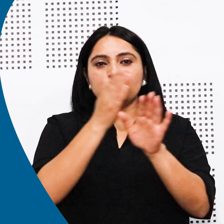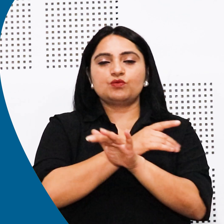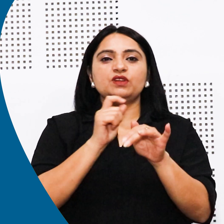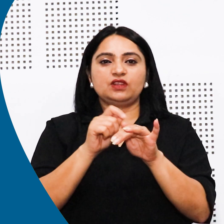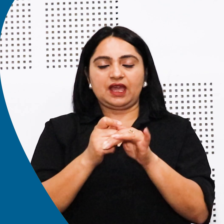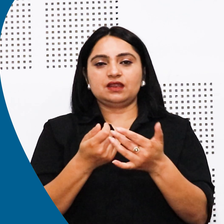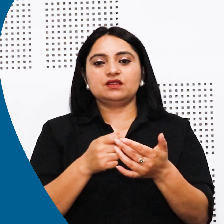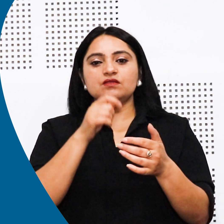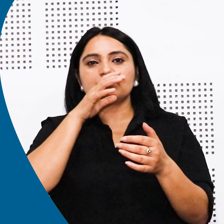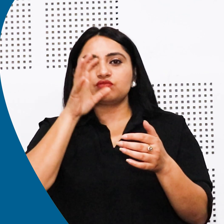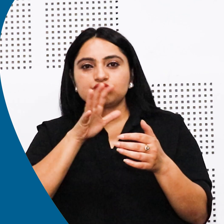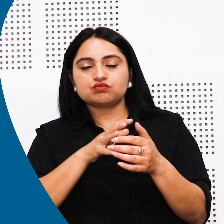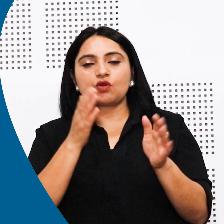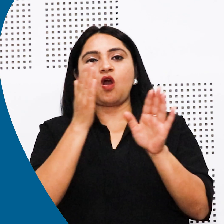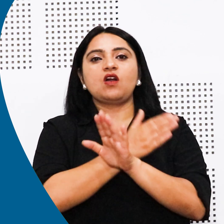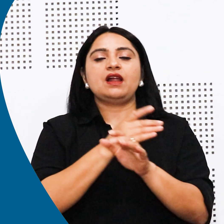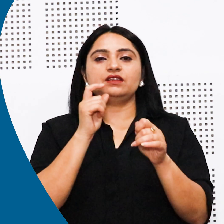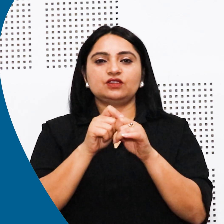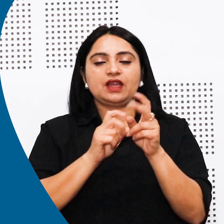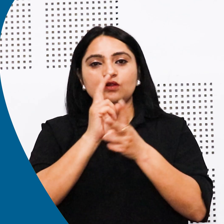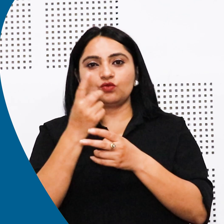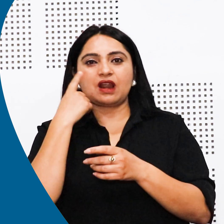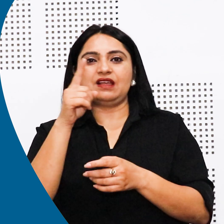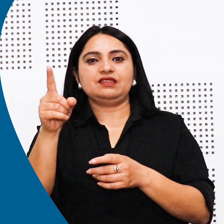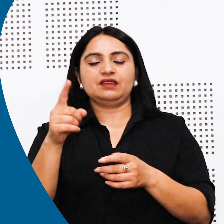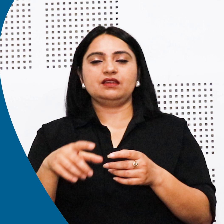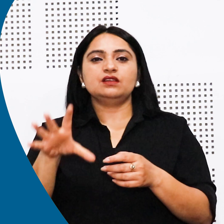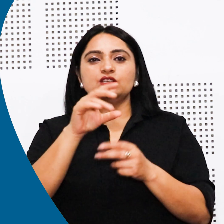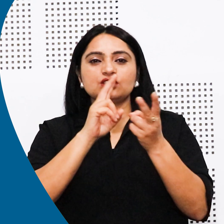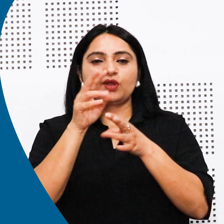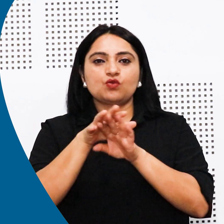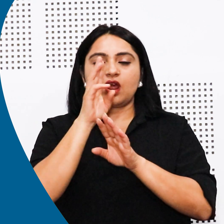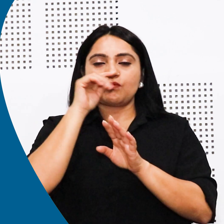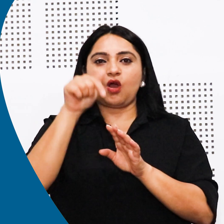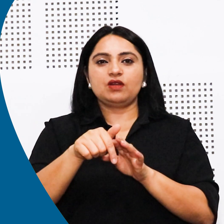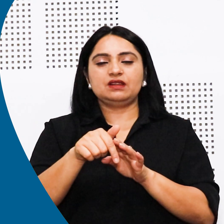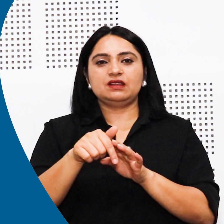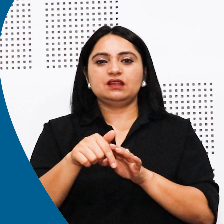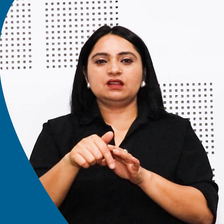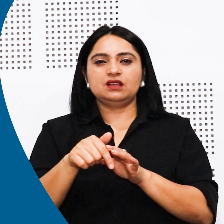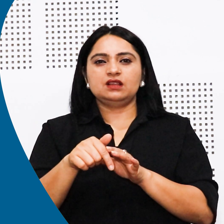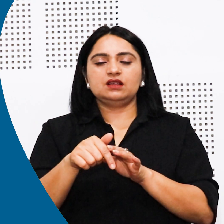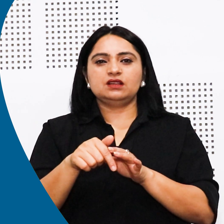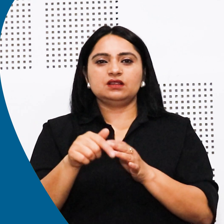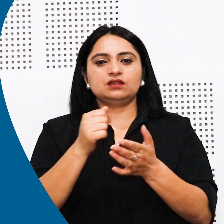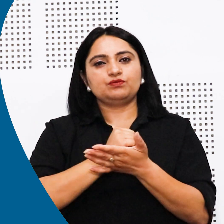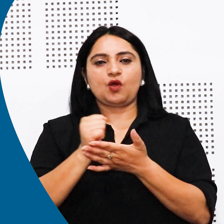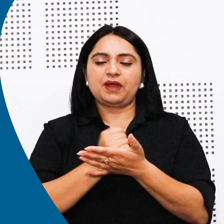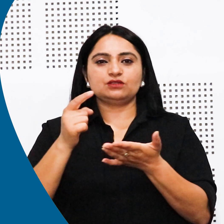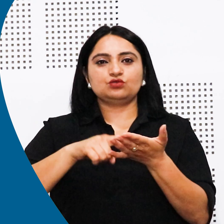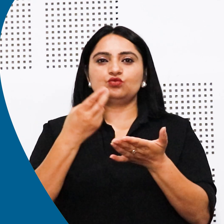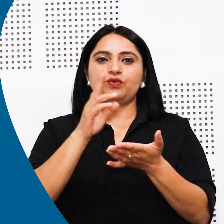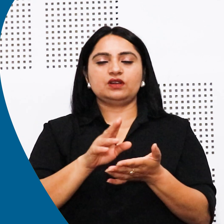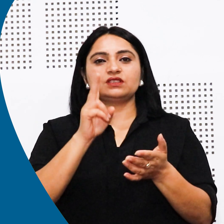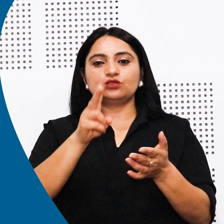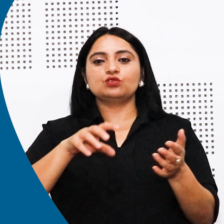प्री मनसुन प्रिपरेसनका कुरादेखि लिएर यो तमाम कुराहरूमा चाहिँ अहिले यसको अभ्यासहरू चाहिँ सुरु भएका छन्। हेर्नुहोस्, त्यो